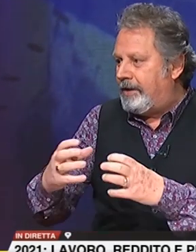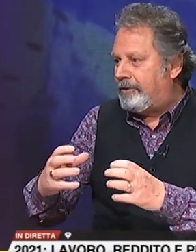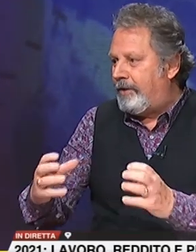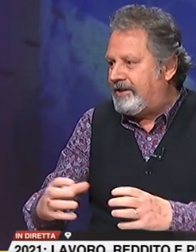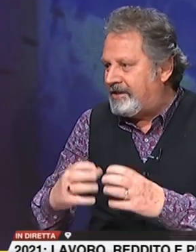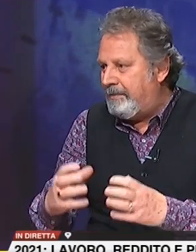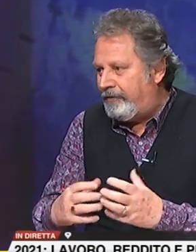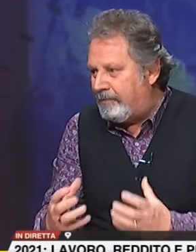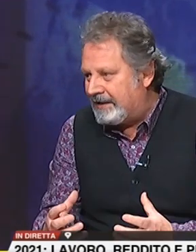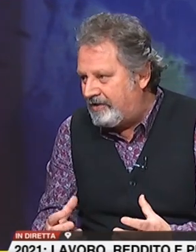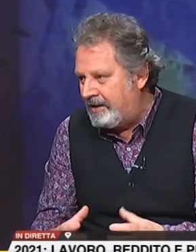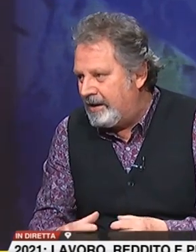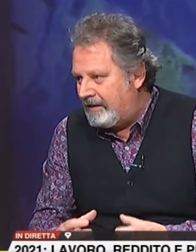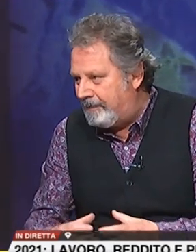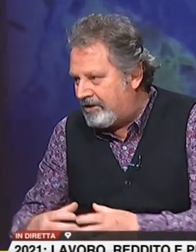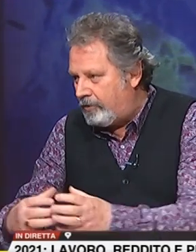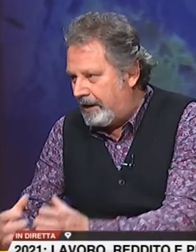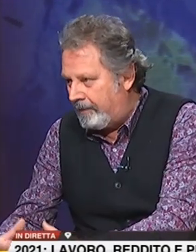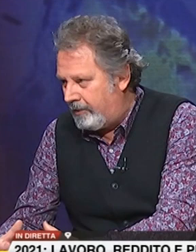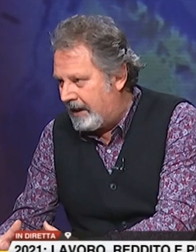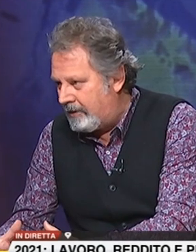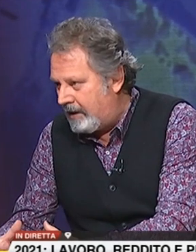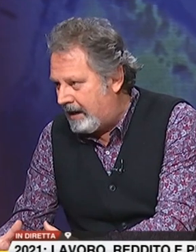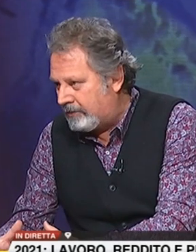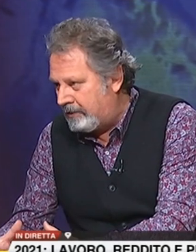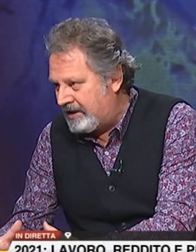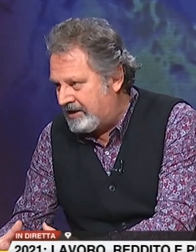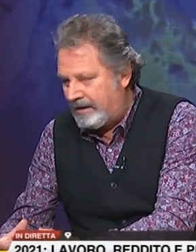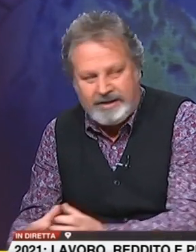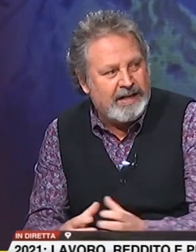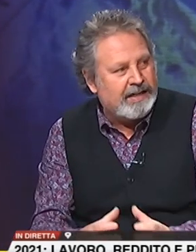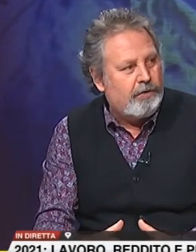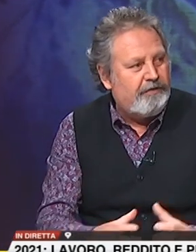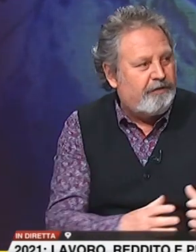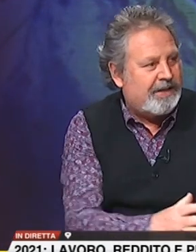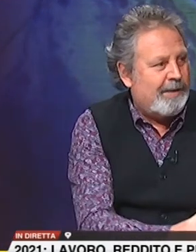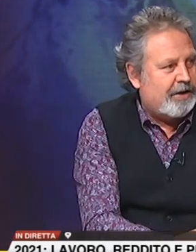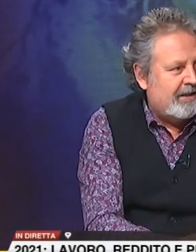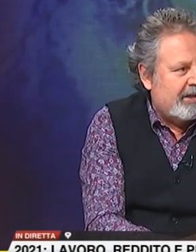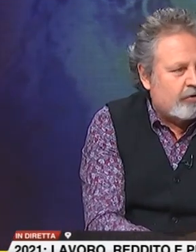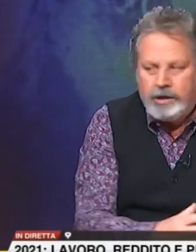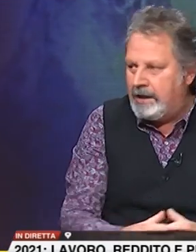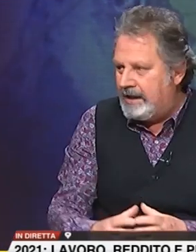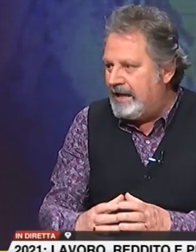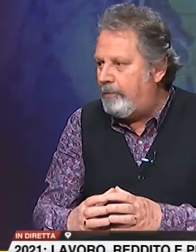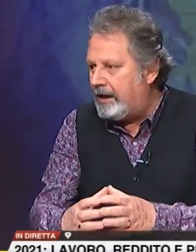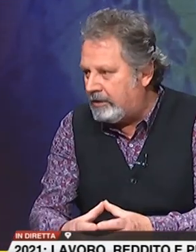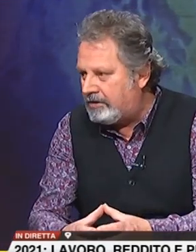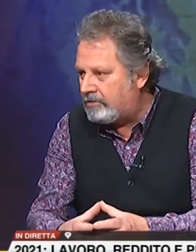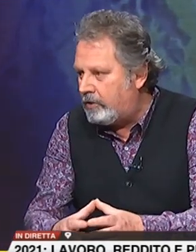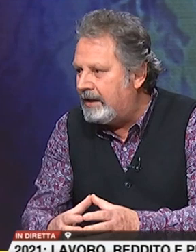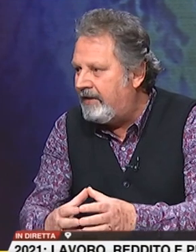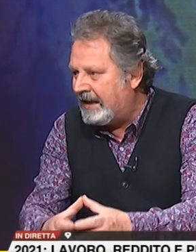funzionano dentro ai sistemi informatici, delle persone non hanno la quattordicesima. Se viene da noi, certo, verifichiamo che ne ha diritto, chiediamo